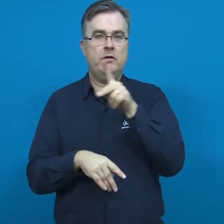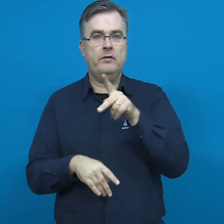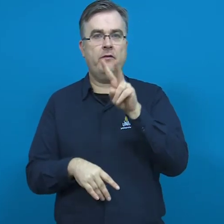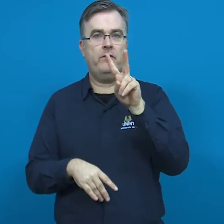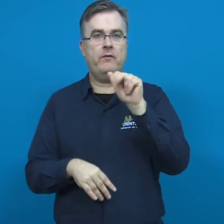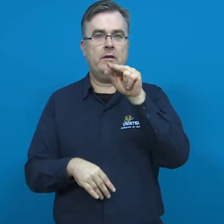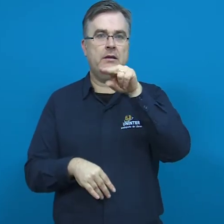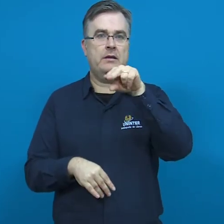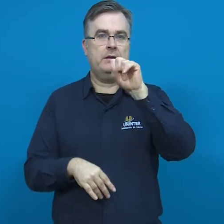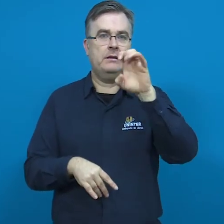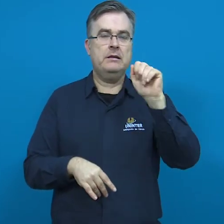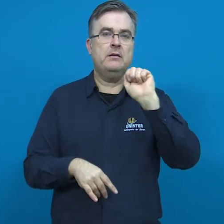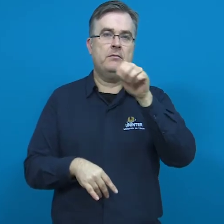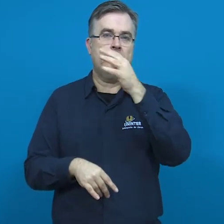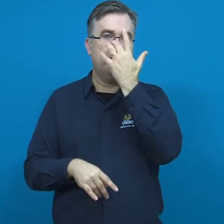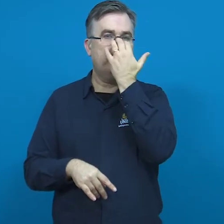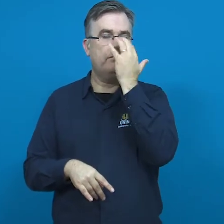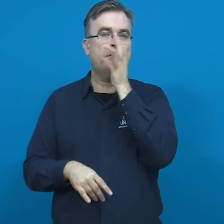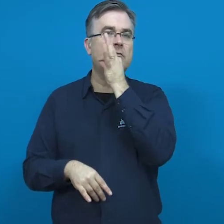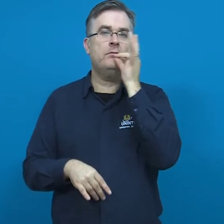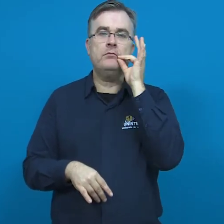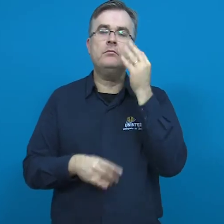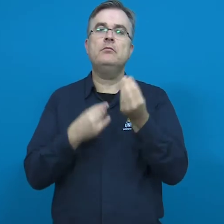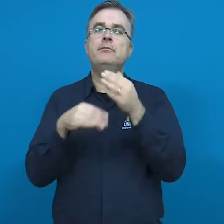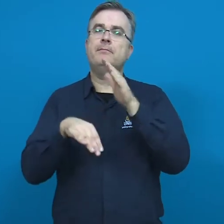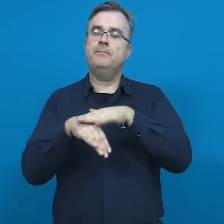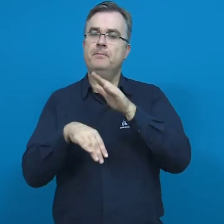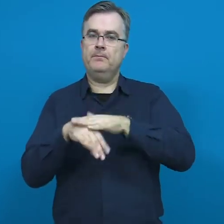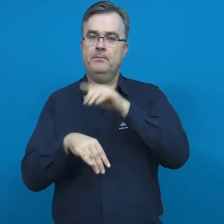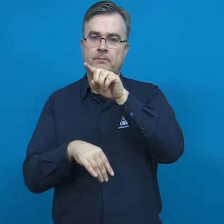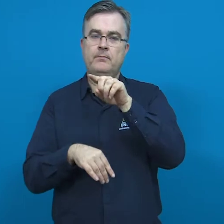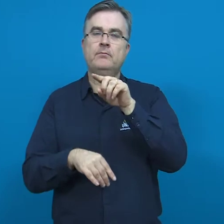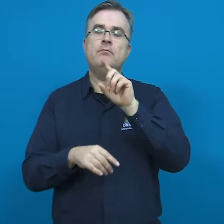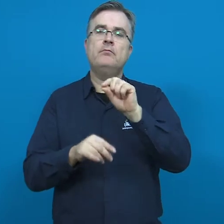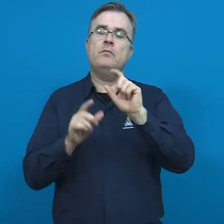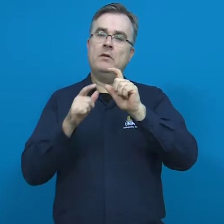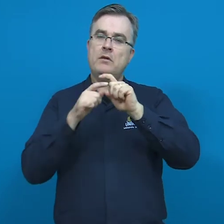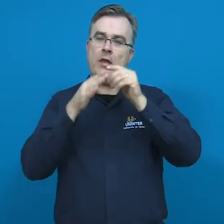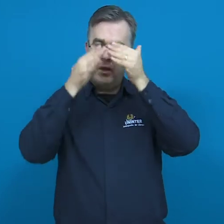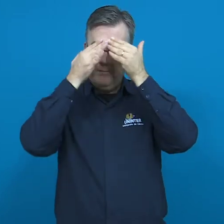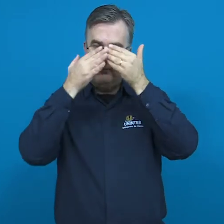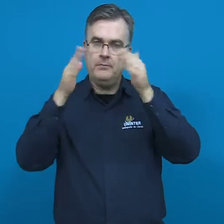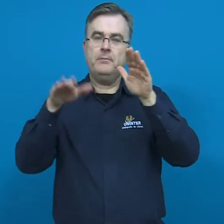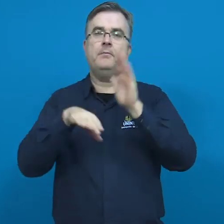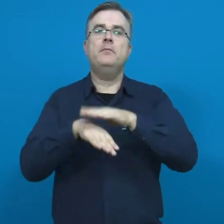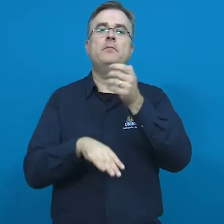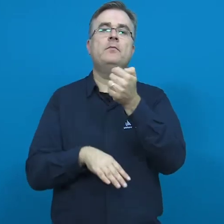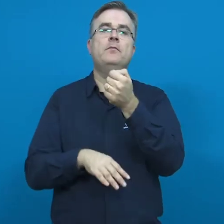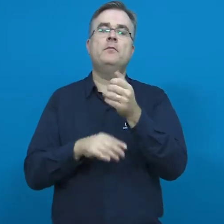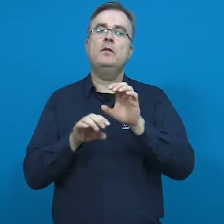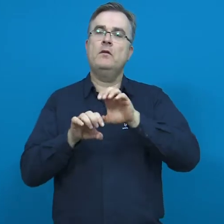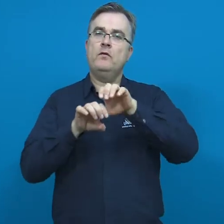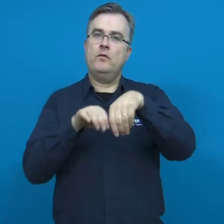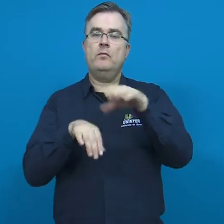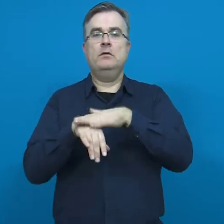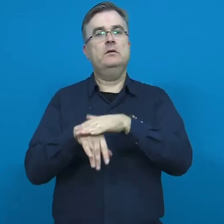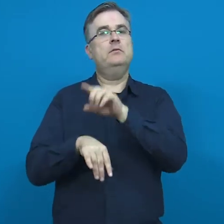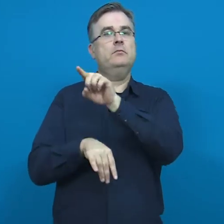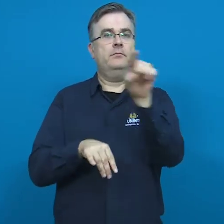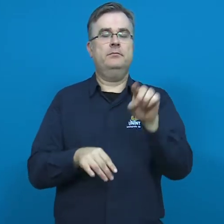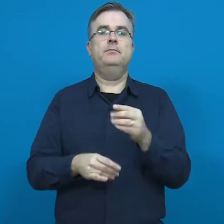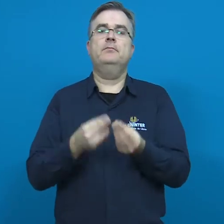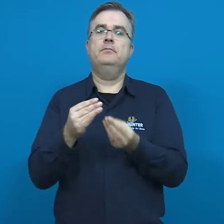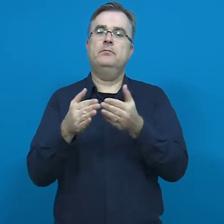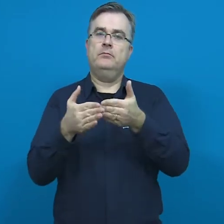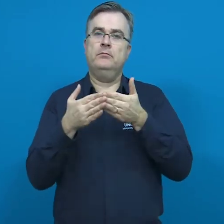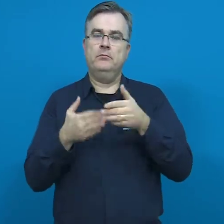pouco a professora Vanessa, que está aqui conosco, né? Para ampliar um pouco mais, né, a formação de